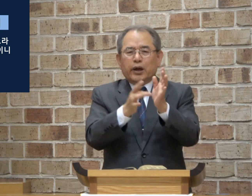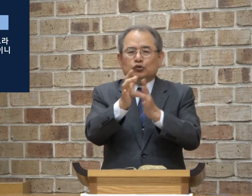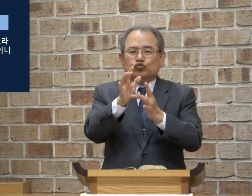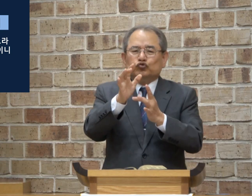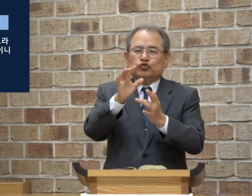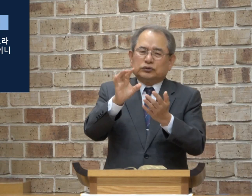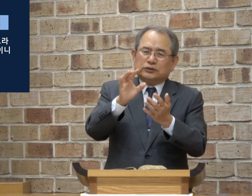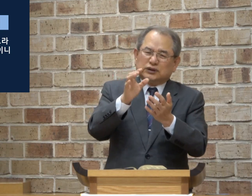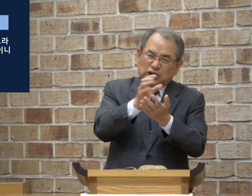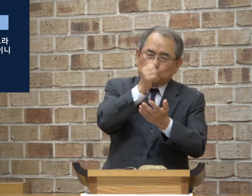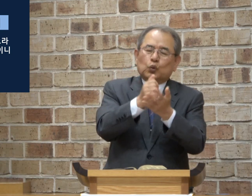그리스도 예수의